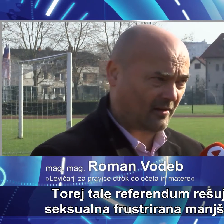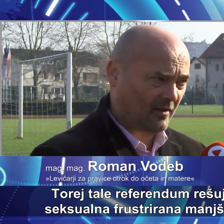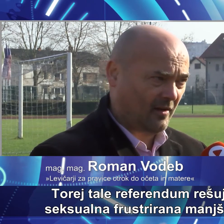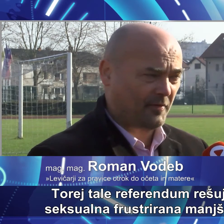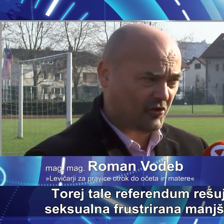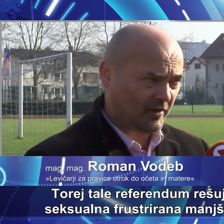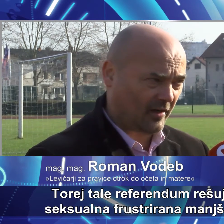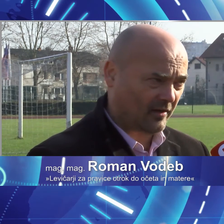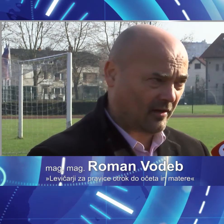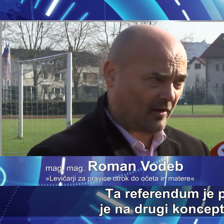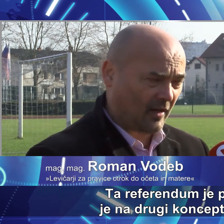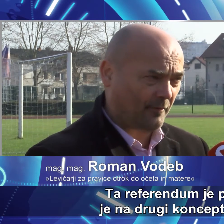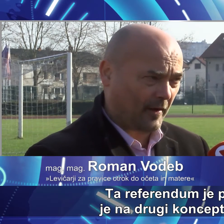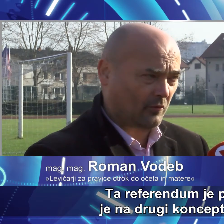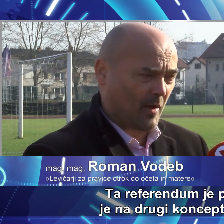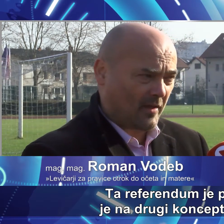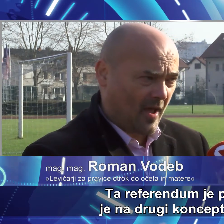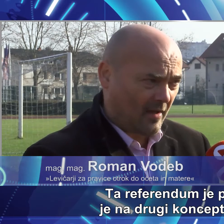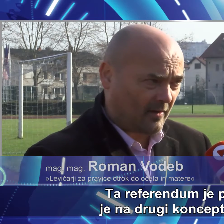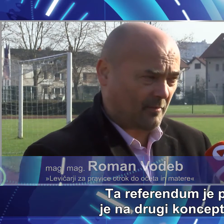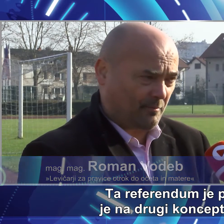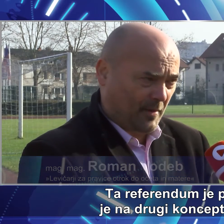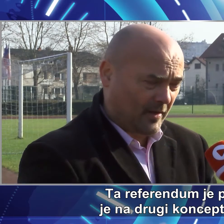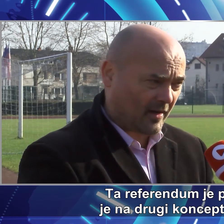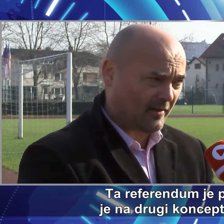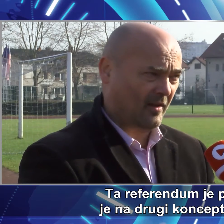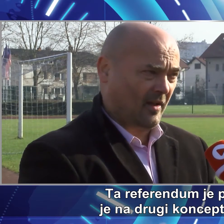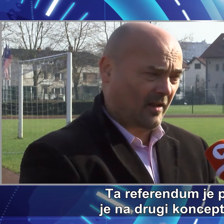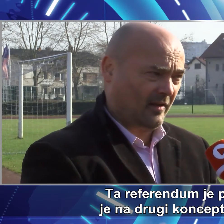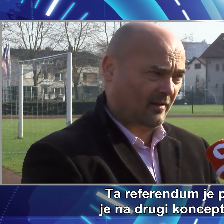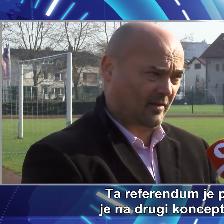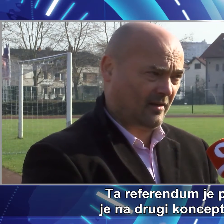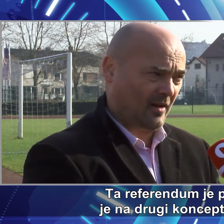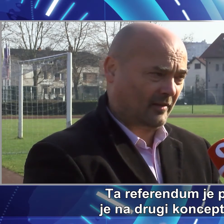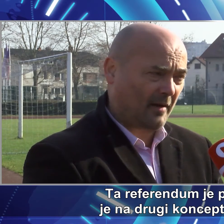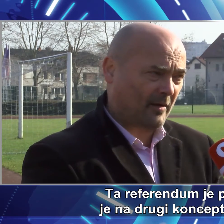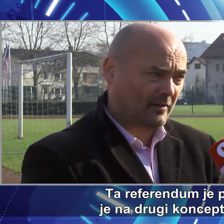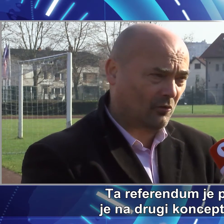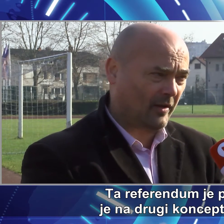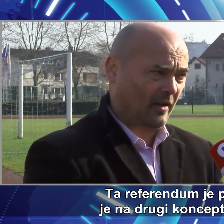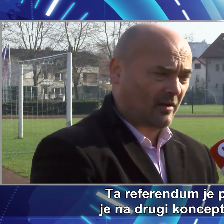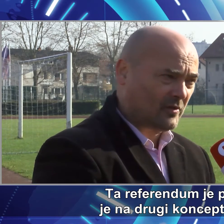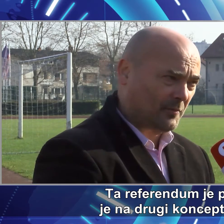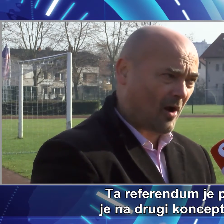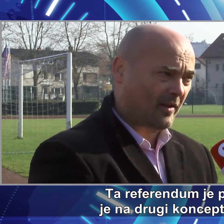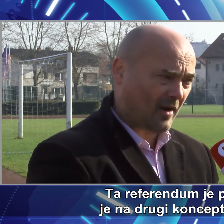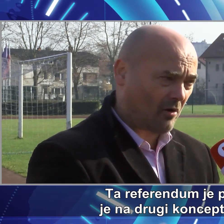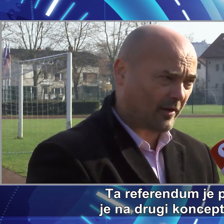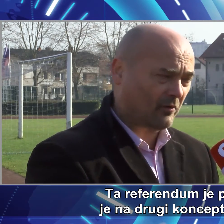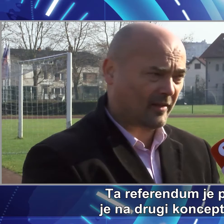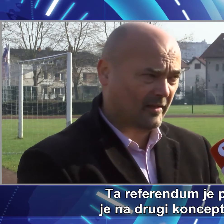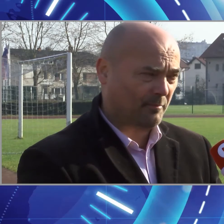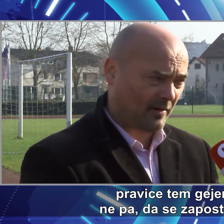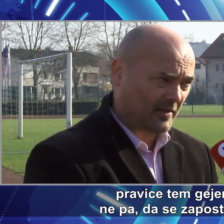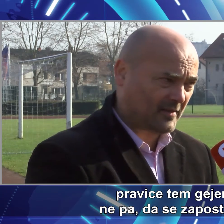diktirala večini. Ta referendum je primeren in treba je na drugi konceptualni